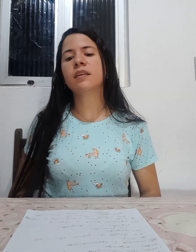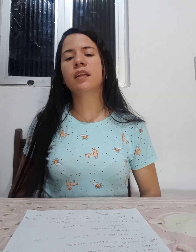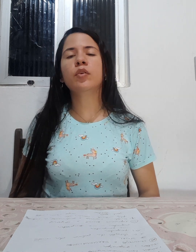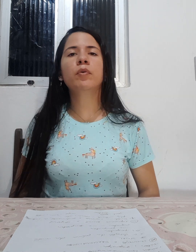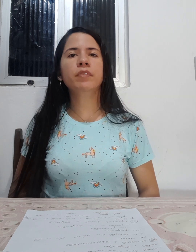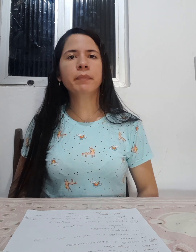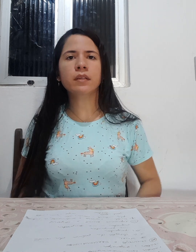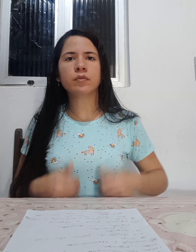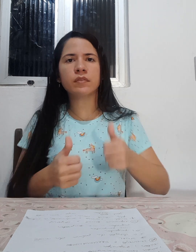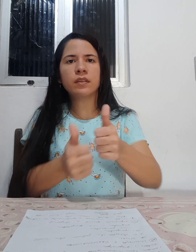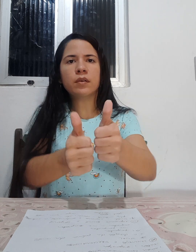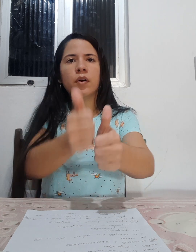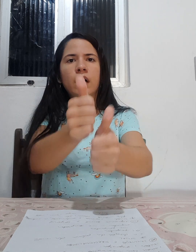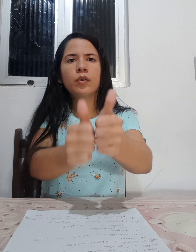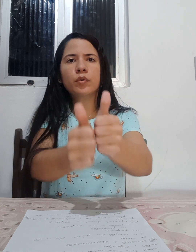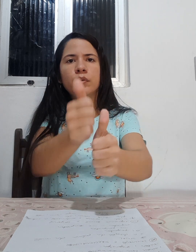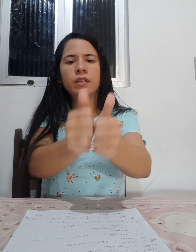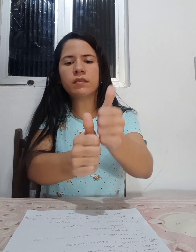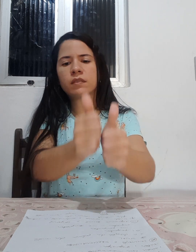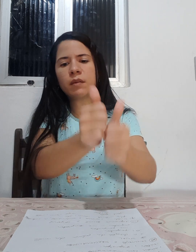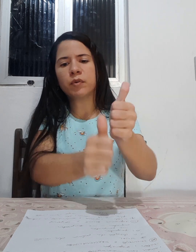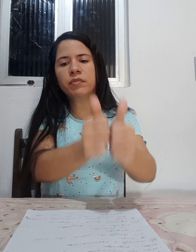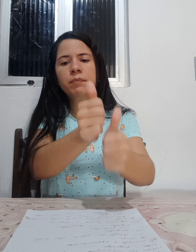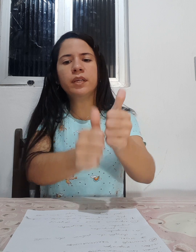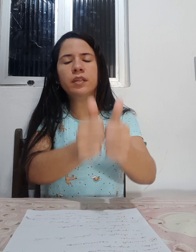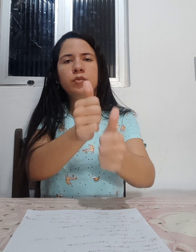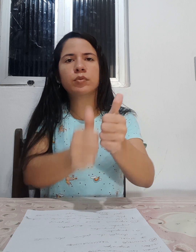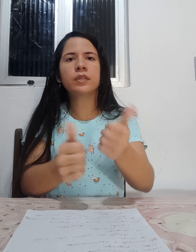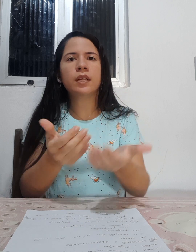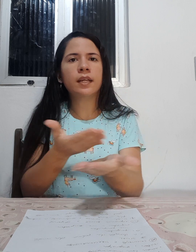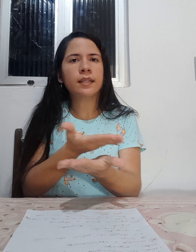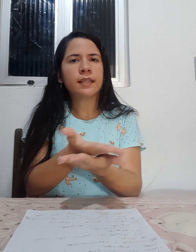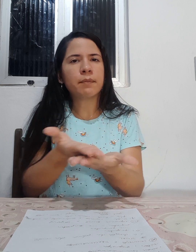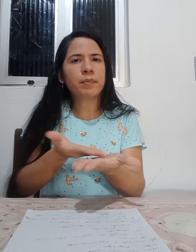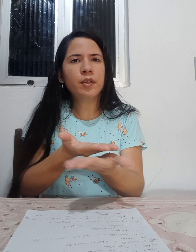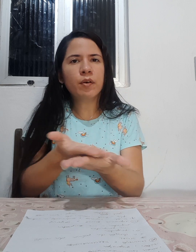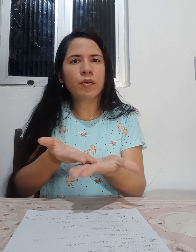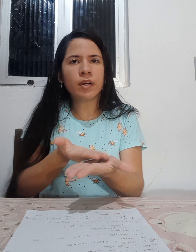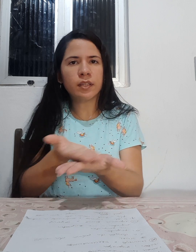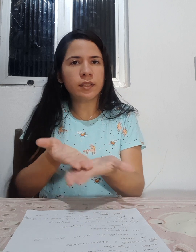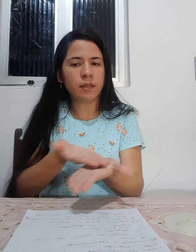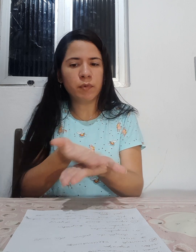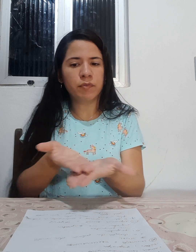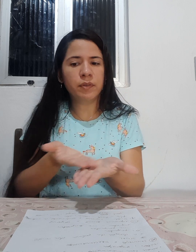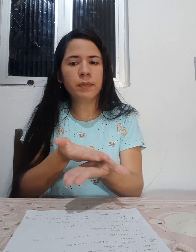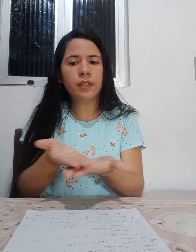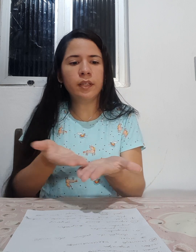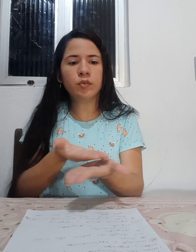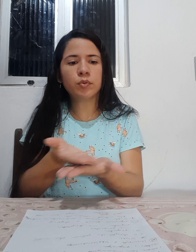tenham movimentos. Então, ó, arroz tem movimento, tapioca tem movimento,